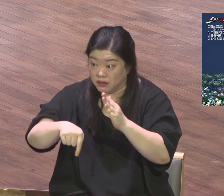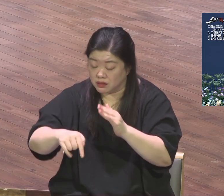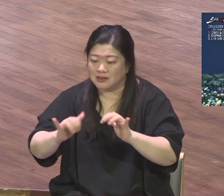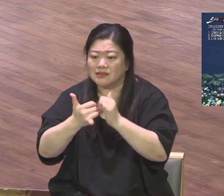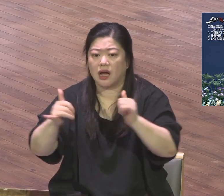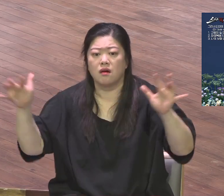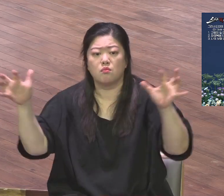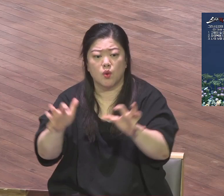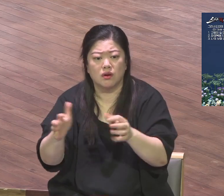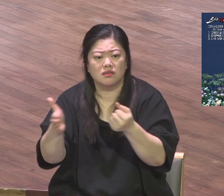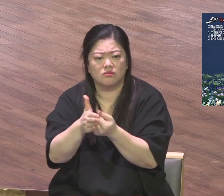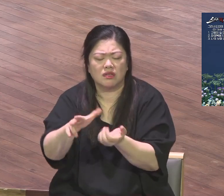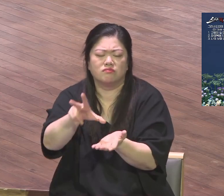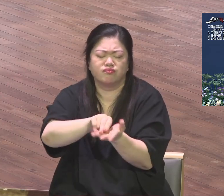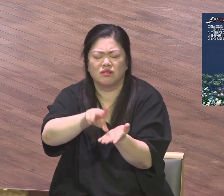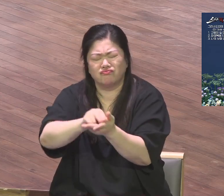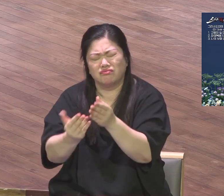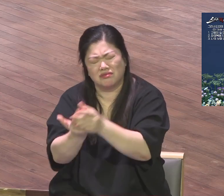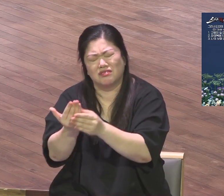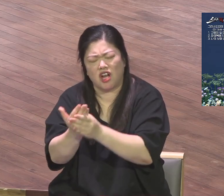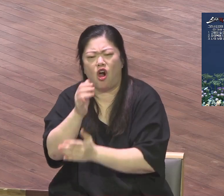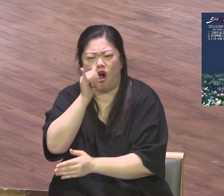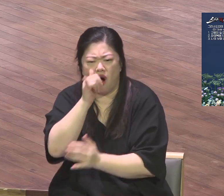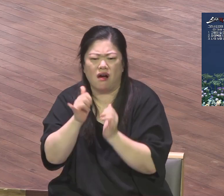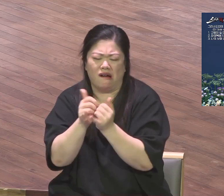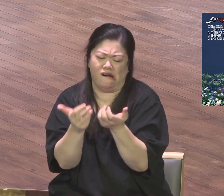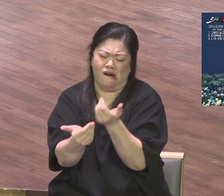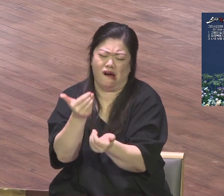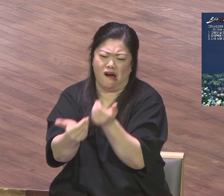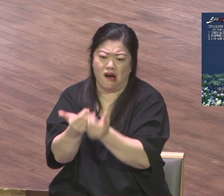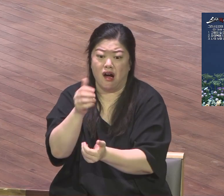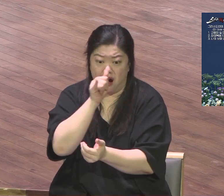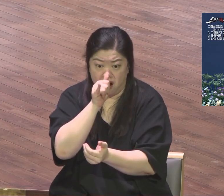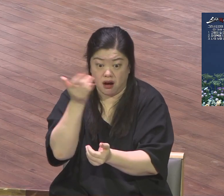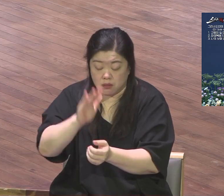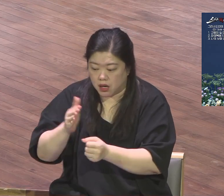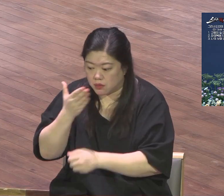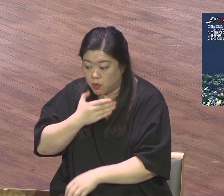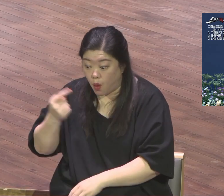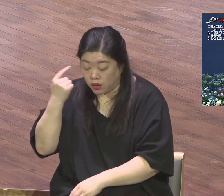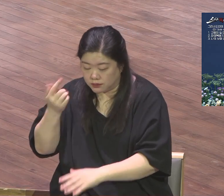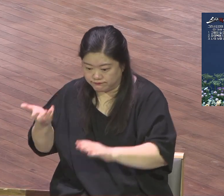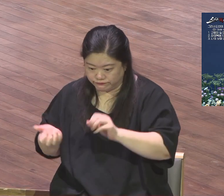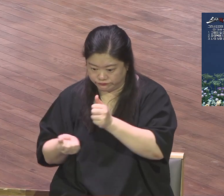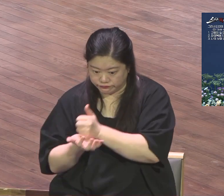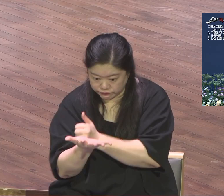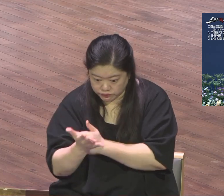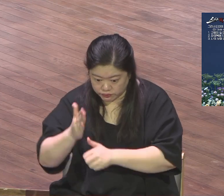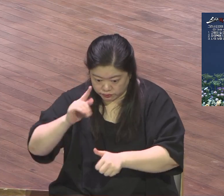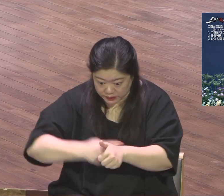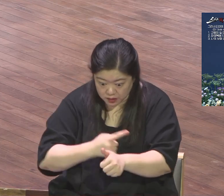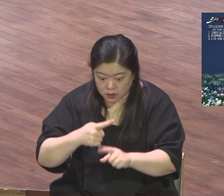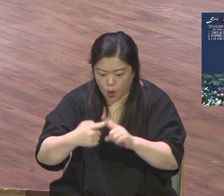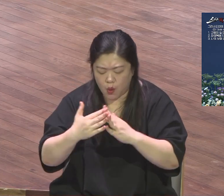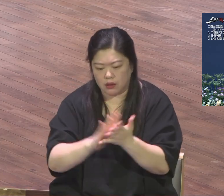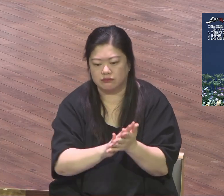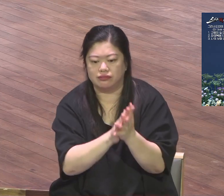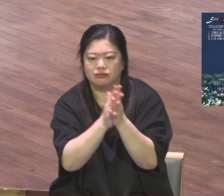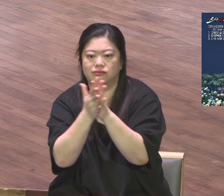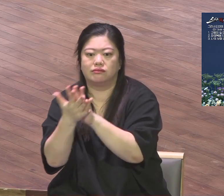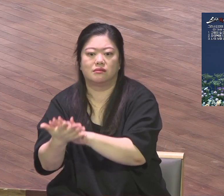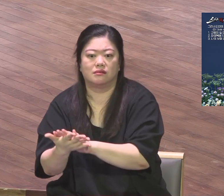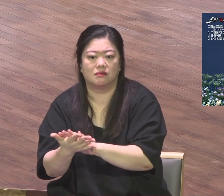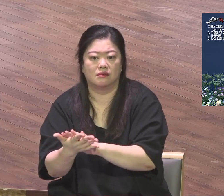우리가 그것을 보는 것이 아니라 하나님께서 우리 주신 복음이 진정한 복음을 가지고 우리가 복음도 하고 있는가,